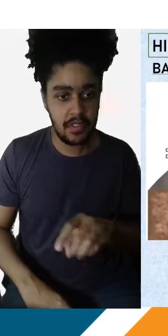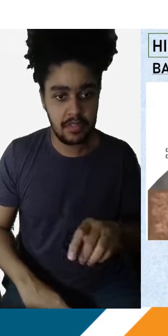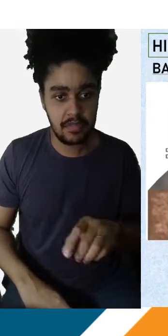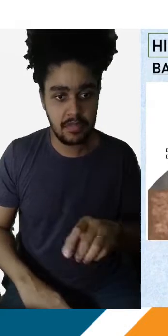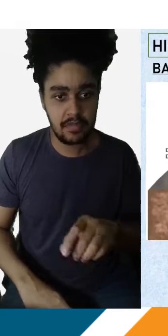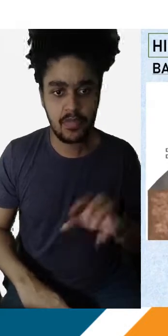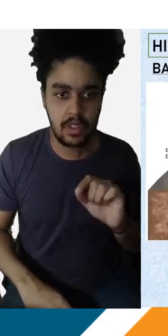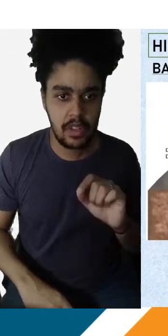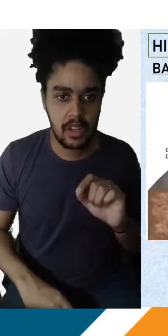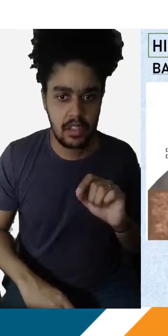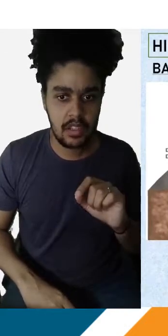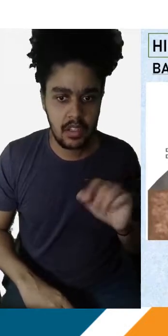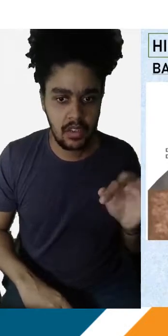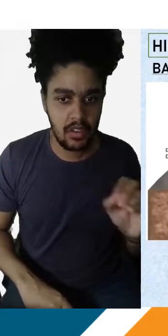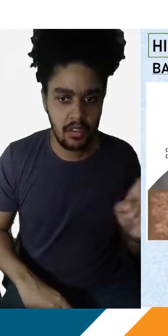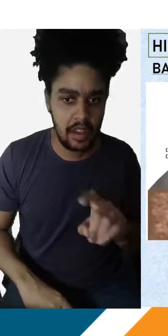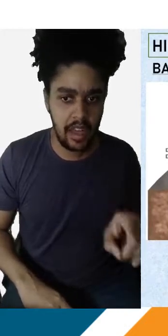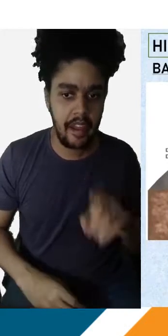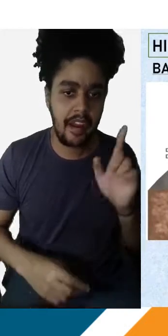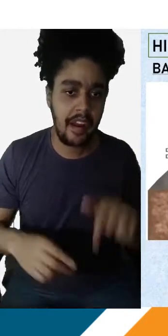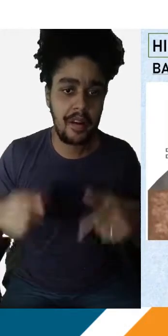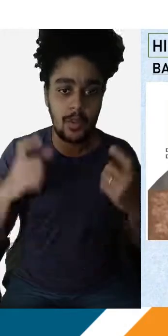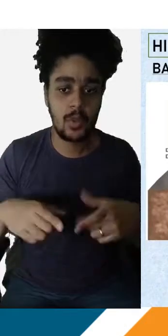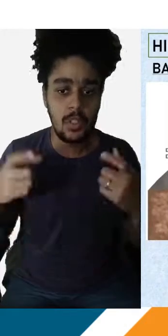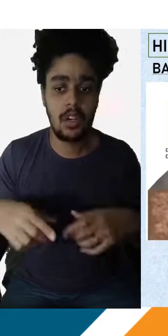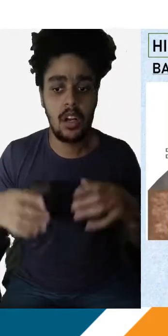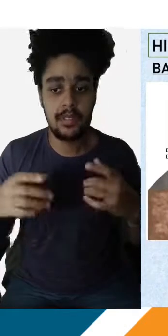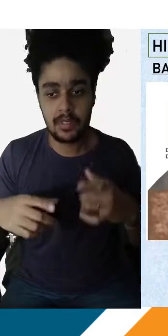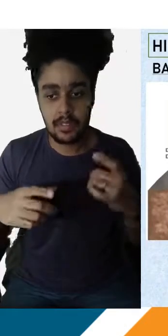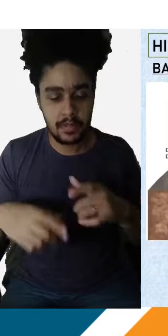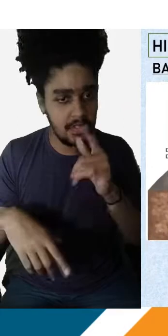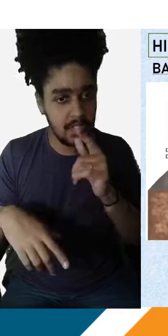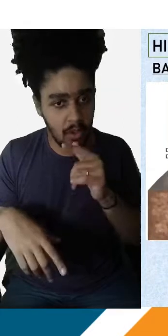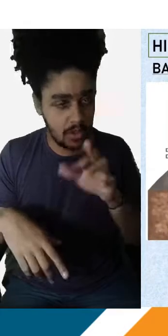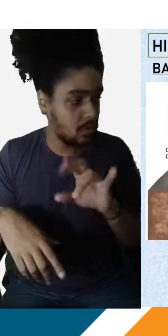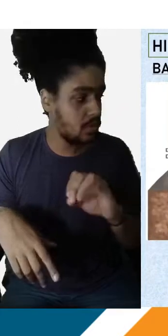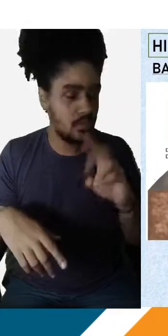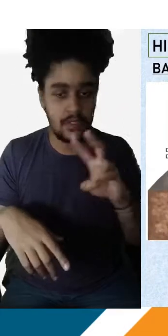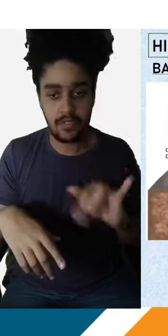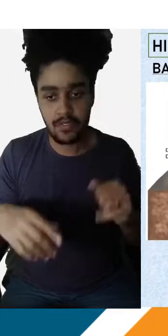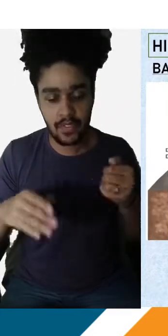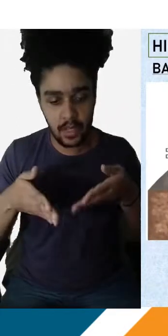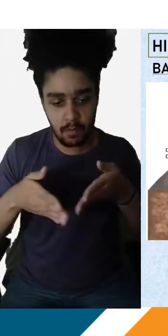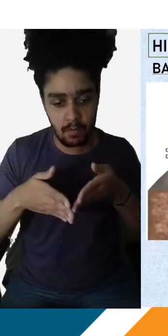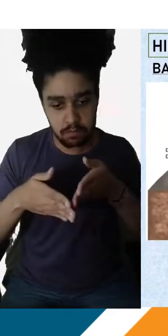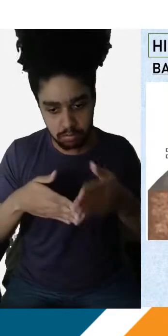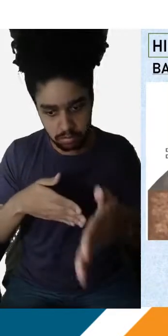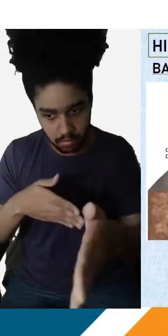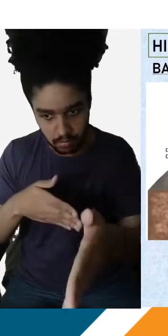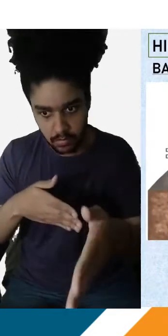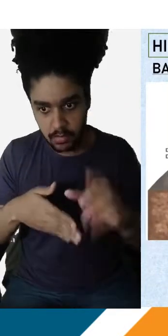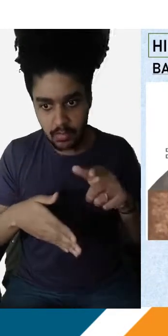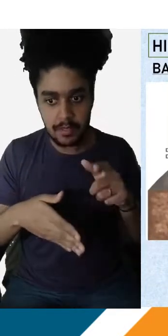que é a foz? A foz é justamente o local onde a água do rio vai desaguar. Porém,